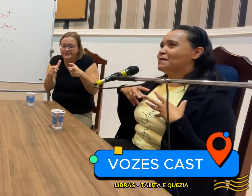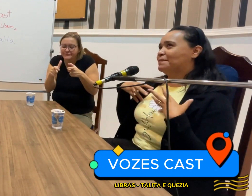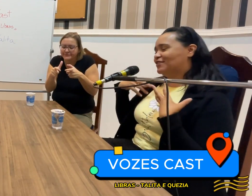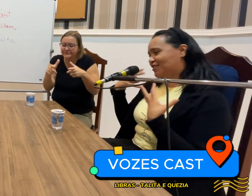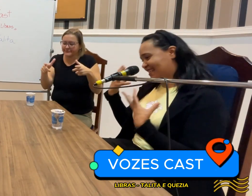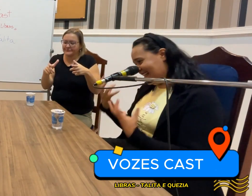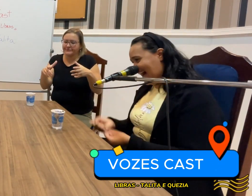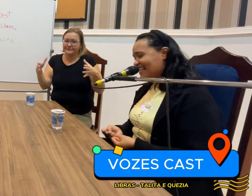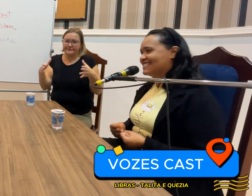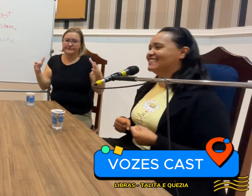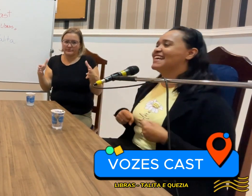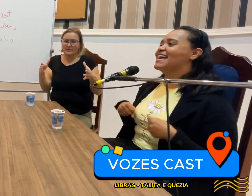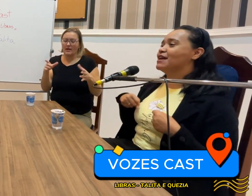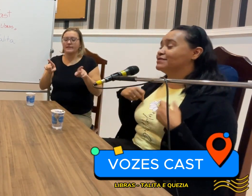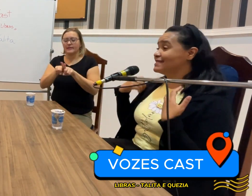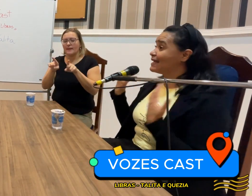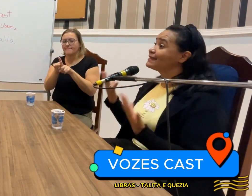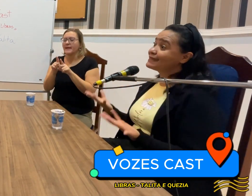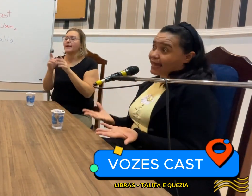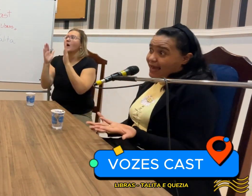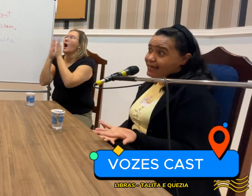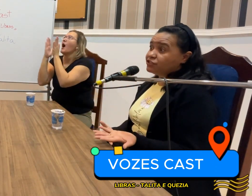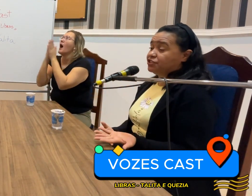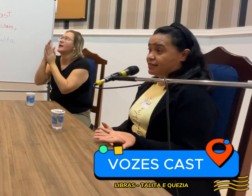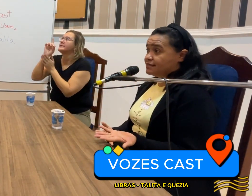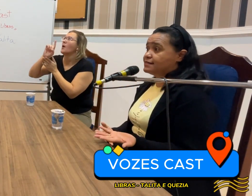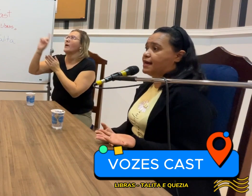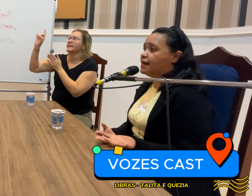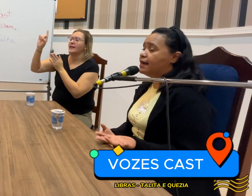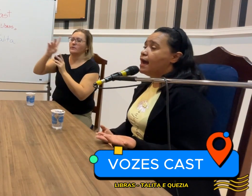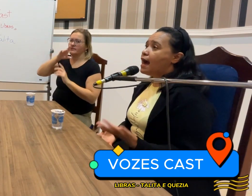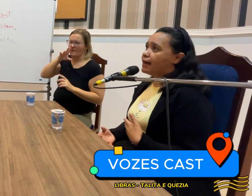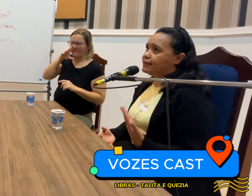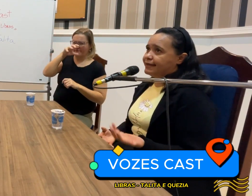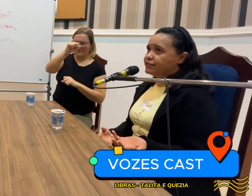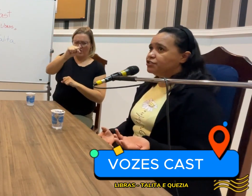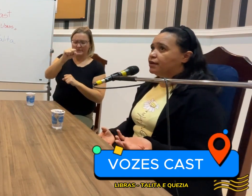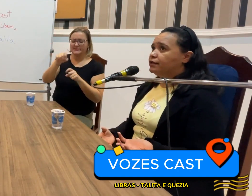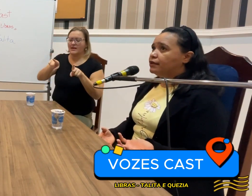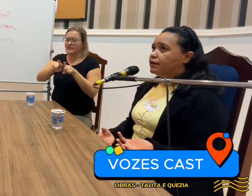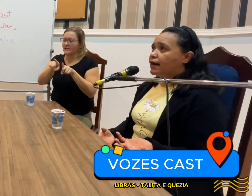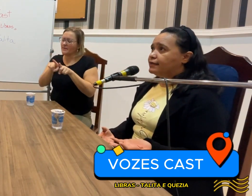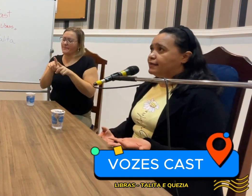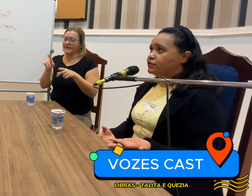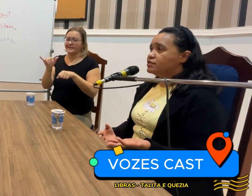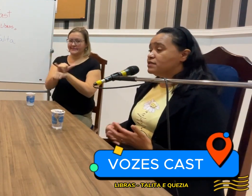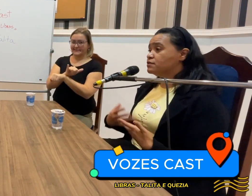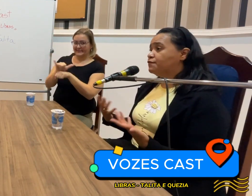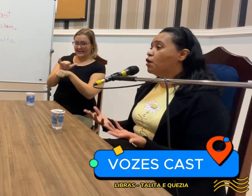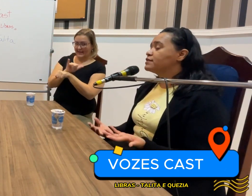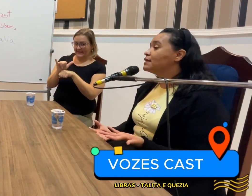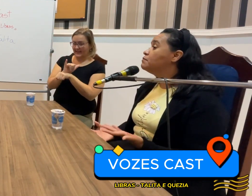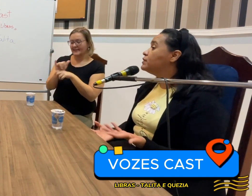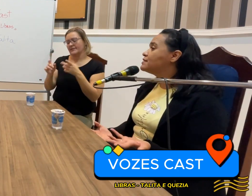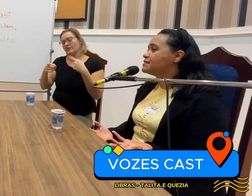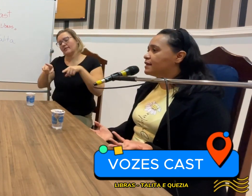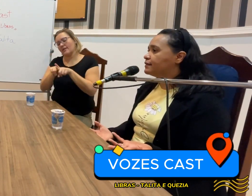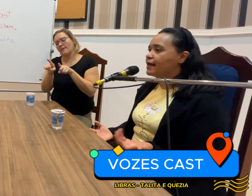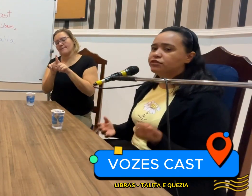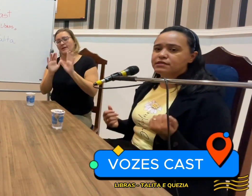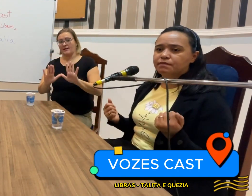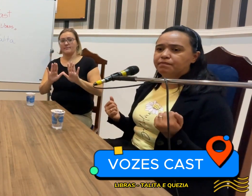força, dedicação, pedir graça a Deus, estratégias, né? Sim. A igreja se esforça em